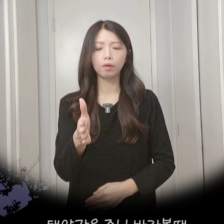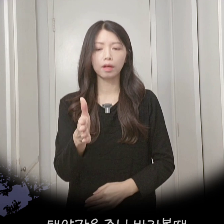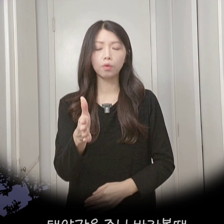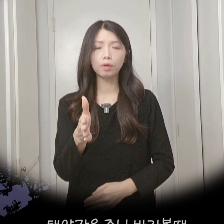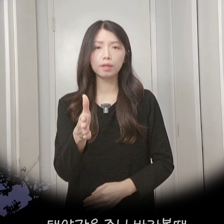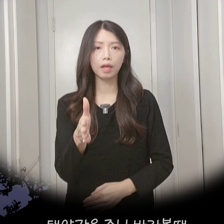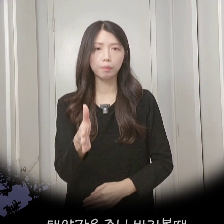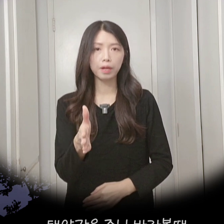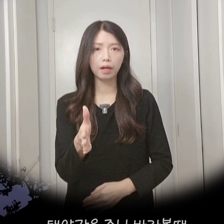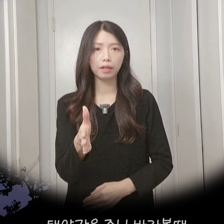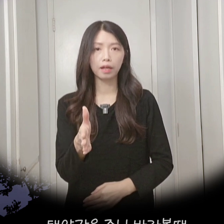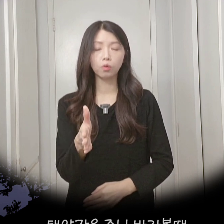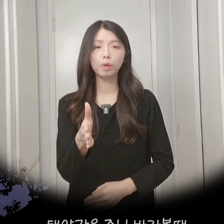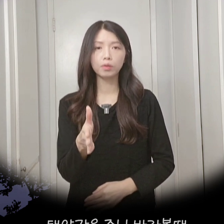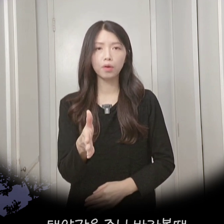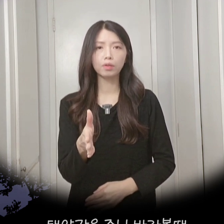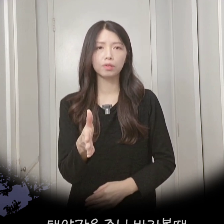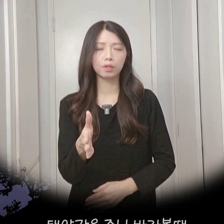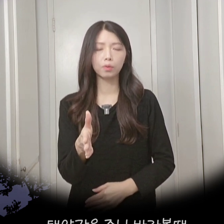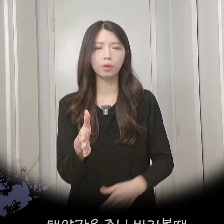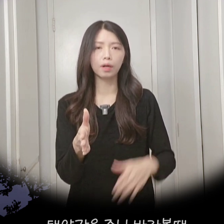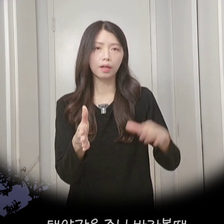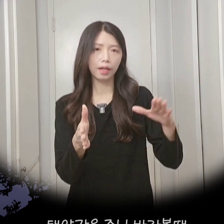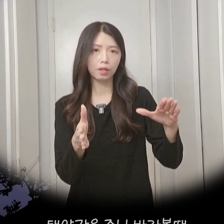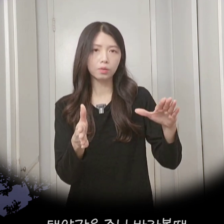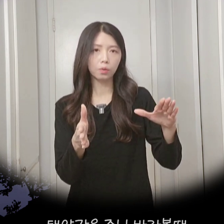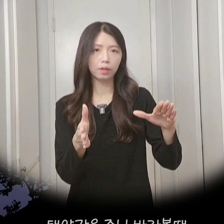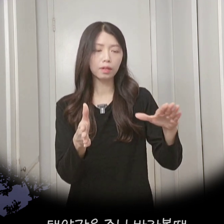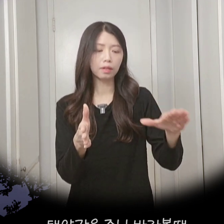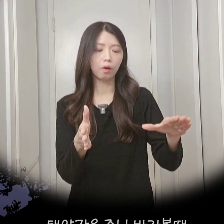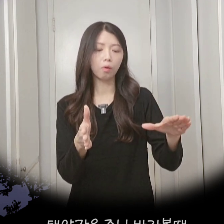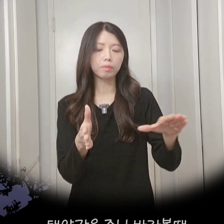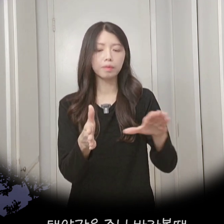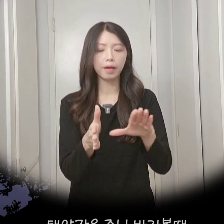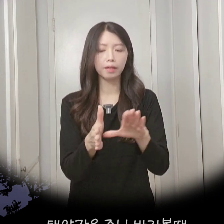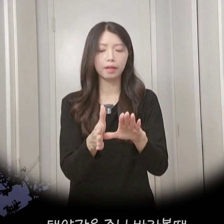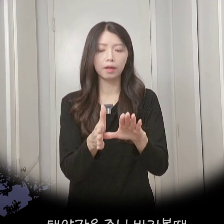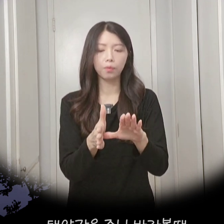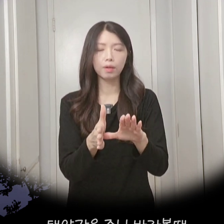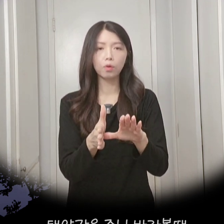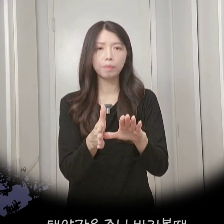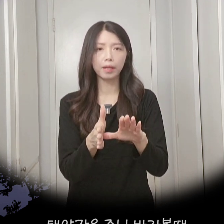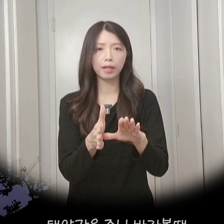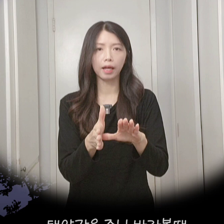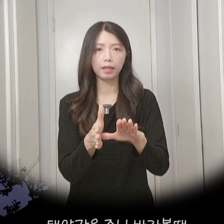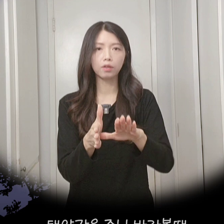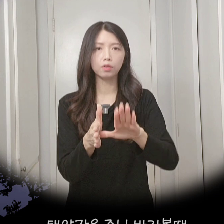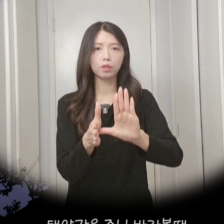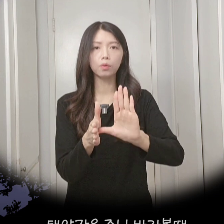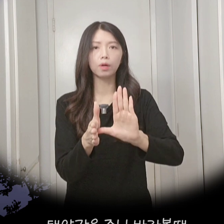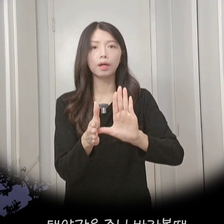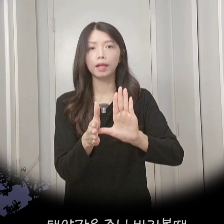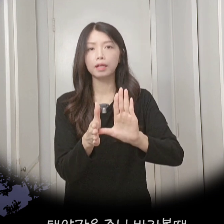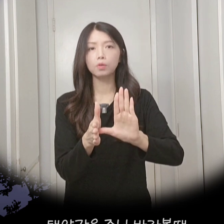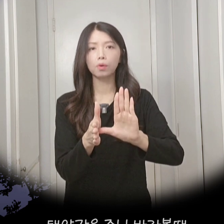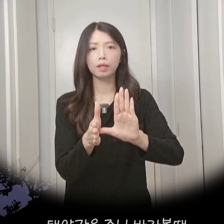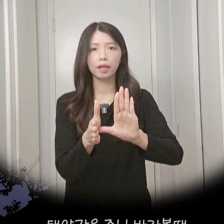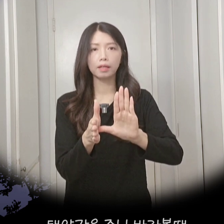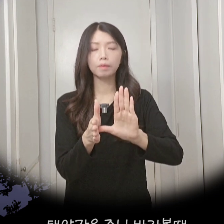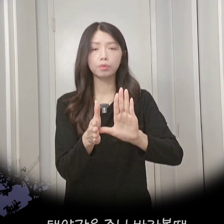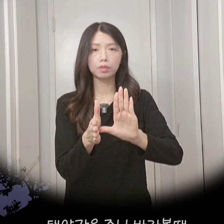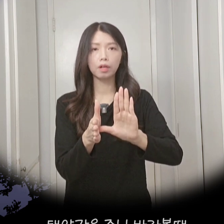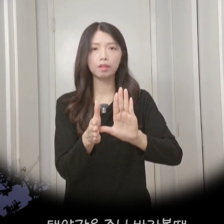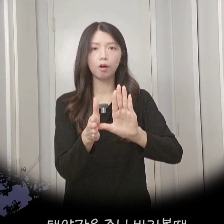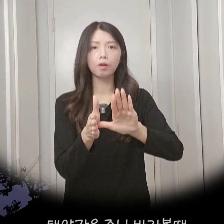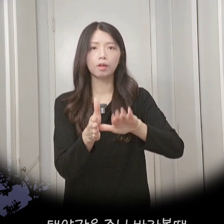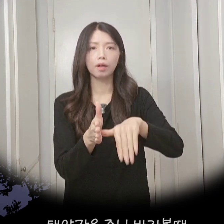왼손은 이렇게 손끝이 앞을 향하게 똑바로 세워주시고 다른 손은 엄지만 왼손 바닥에 닿게 해주시고 다른 손가락